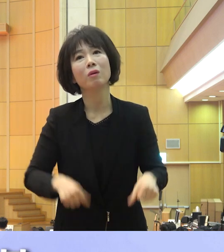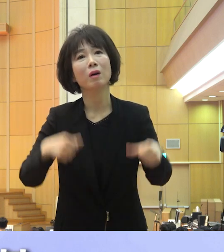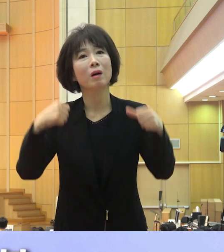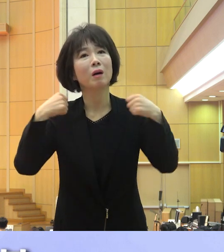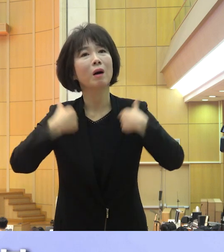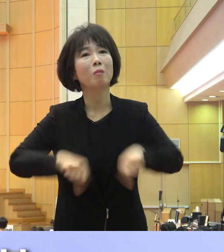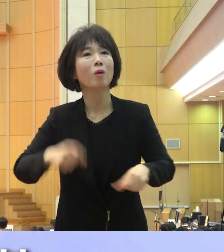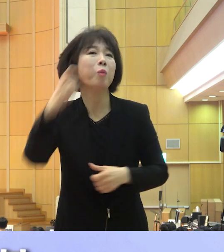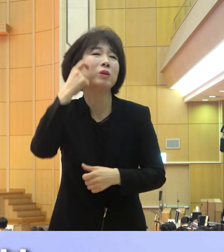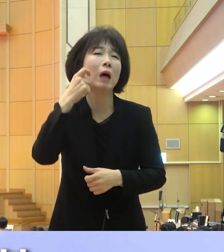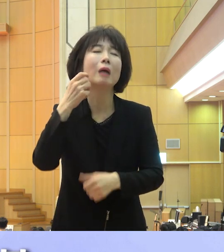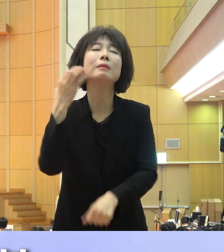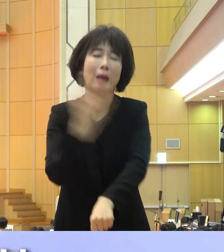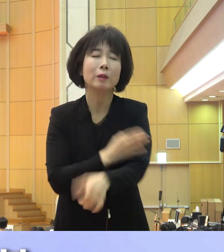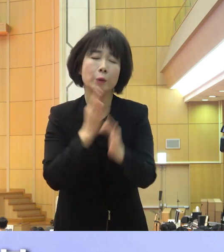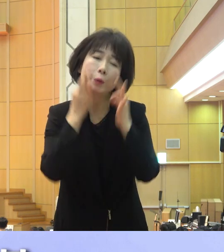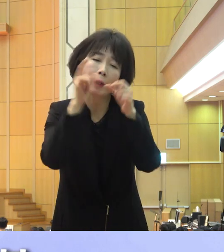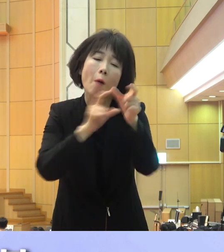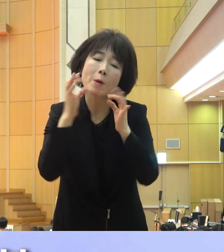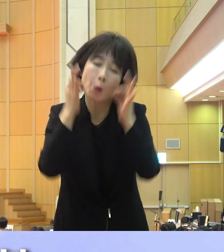그물 찢어진 거 다시 그물을